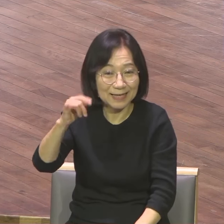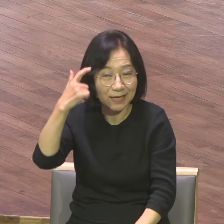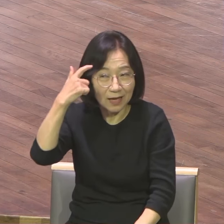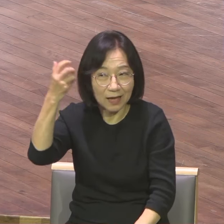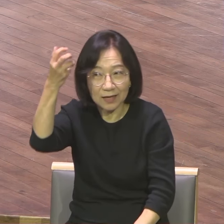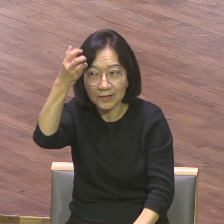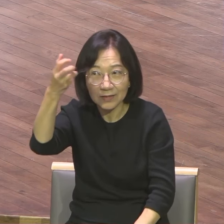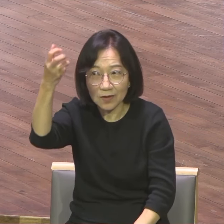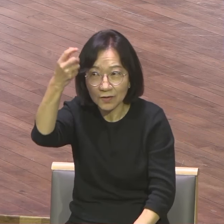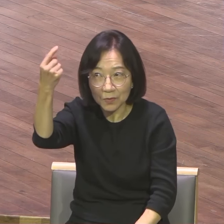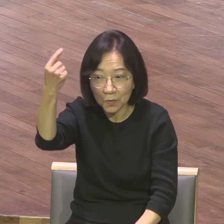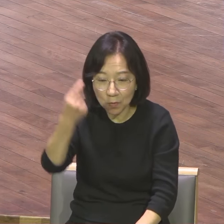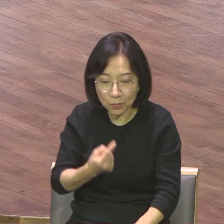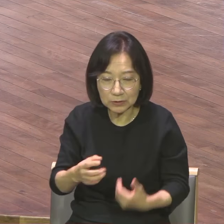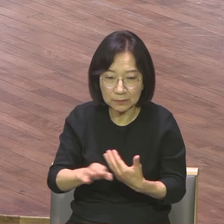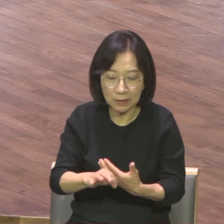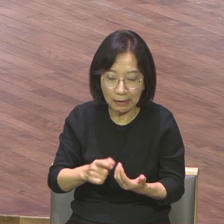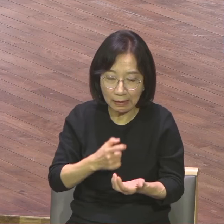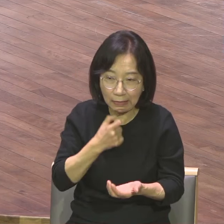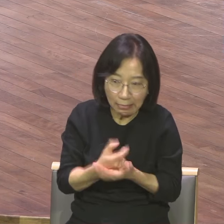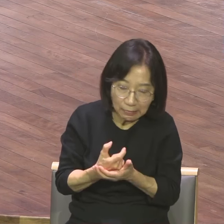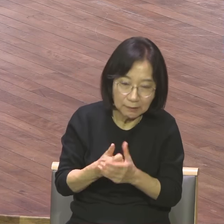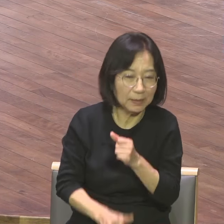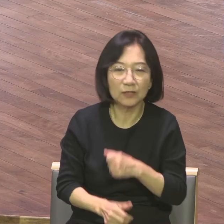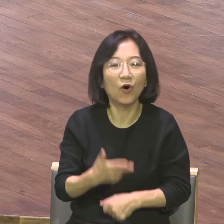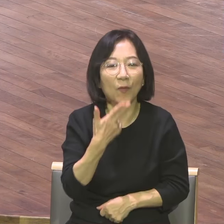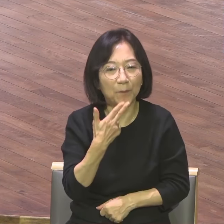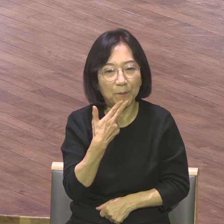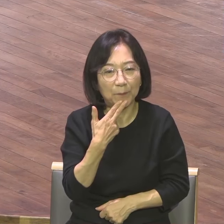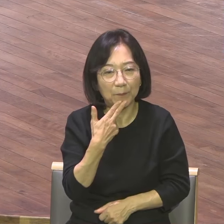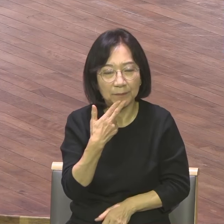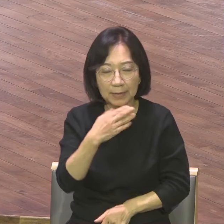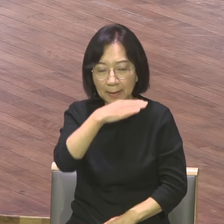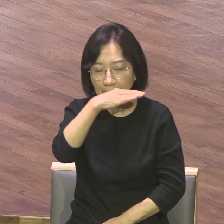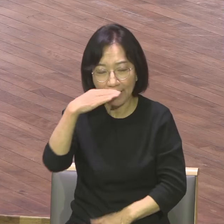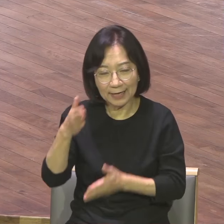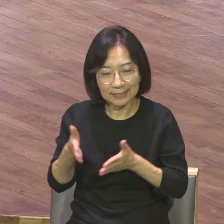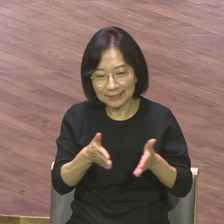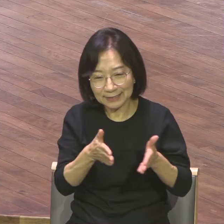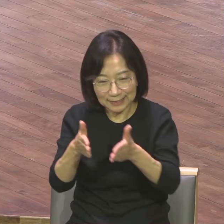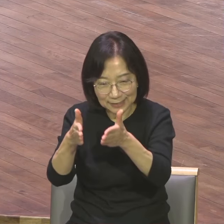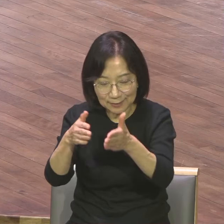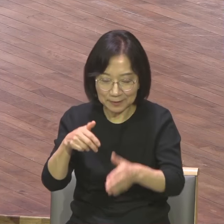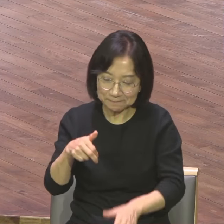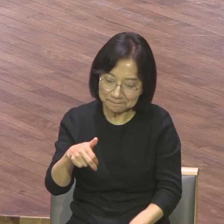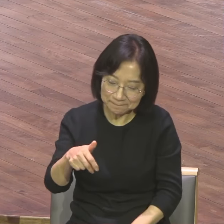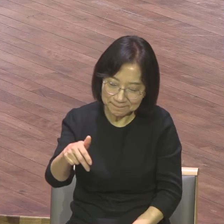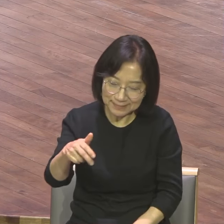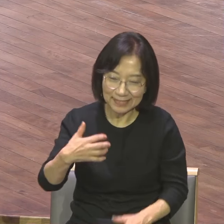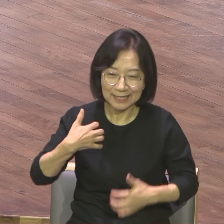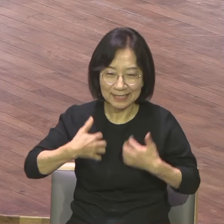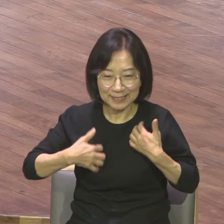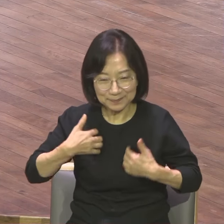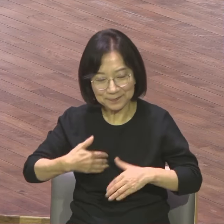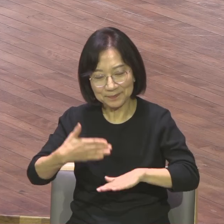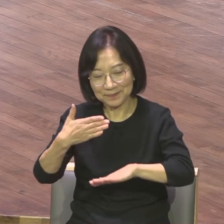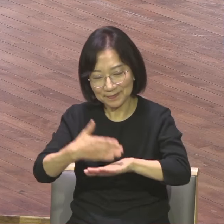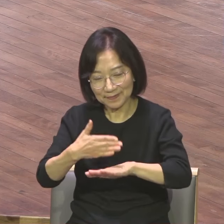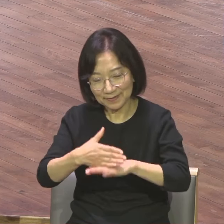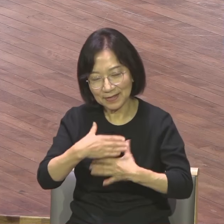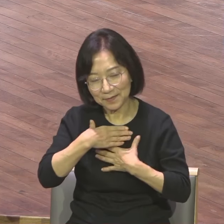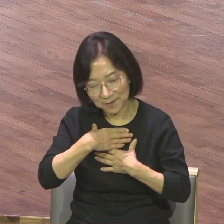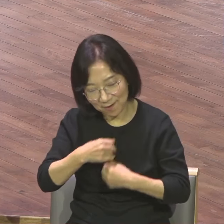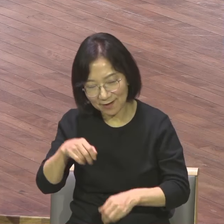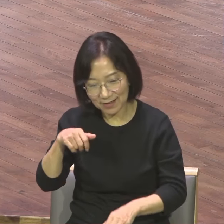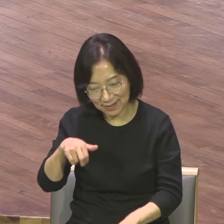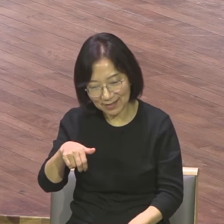임하면 속지 않지요. 스스로 절대 속지 않지요. 올바른 길로 기쁨과 감사 행복과 평안의 길로 그렇게 갈 수